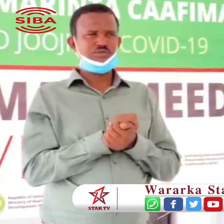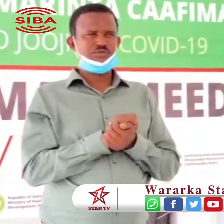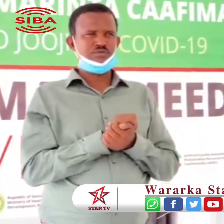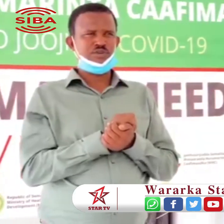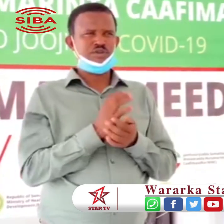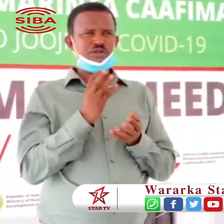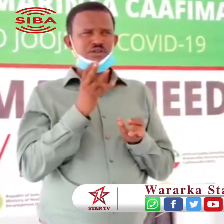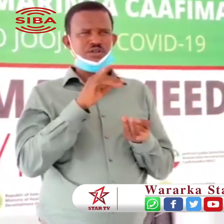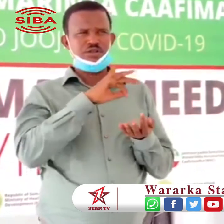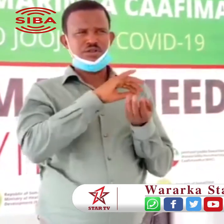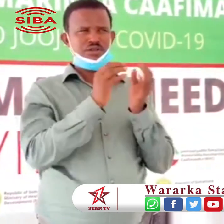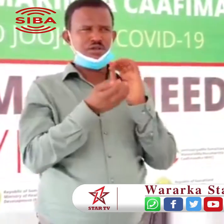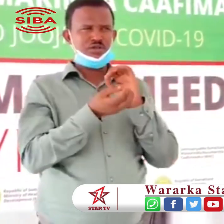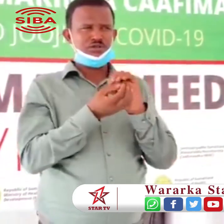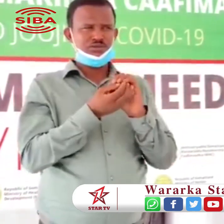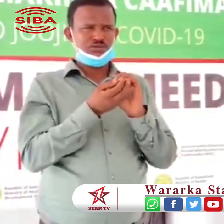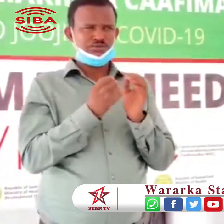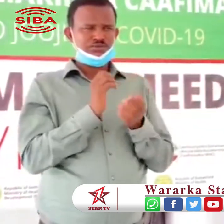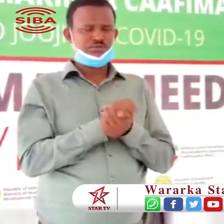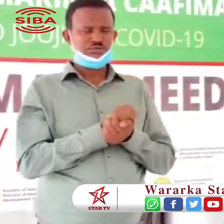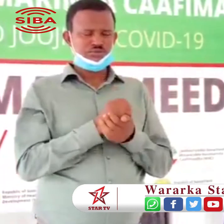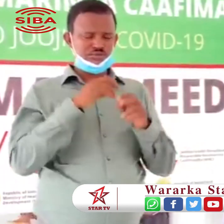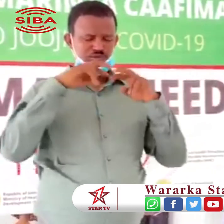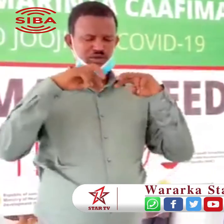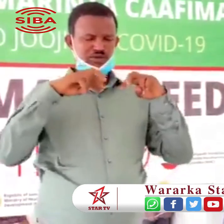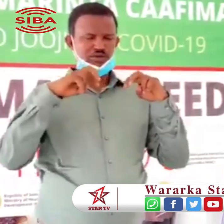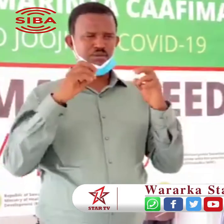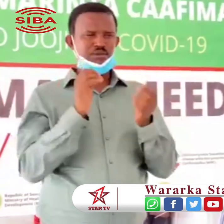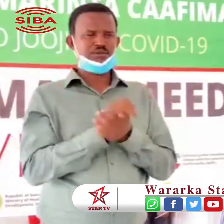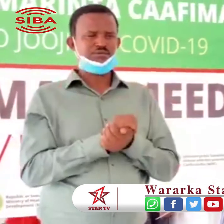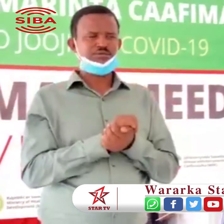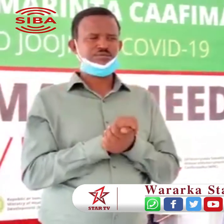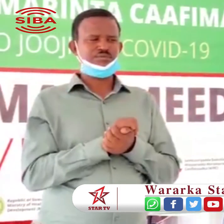tirada guud ee testka laga qaaday ee baaritaanka loo sameeyey waa